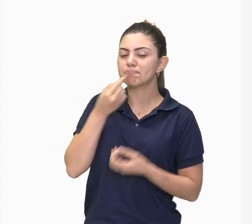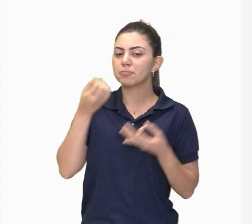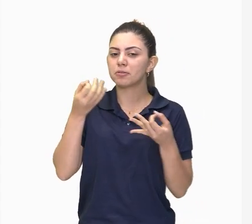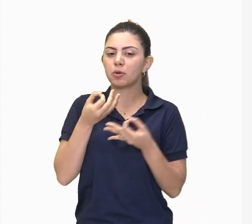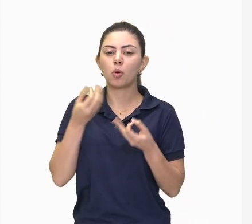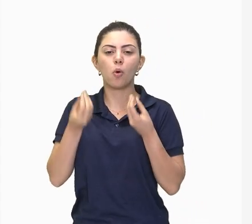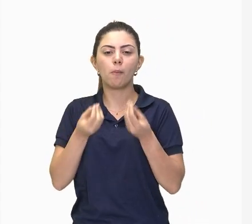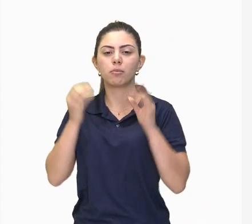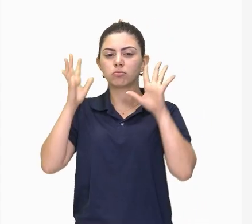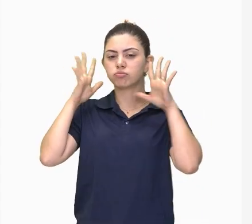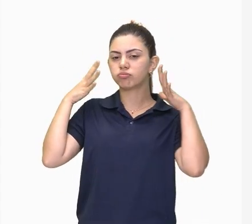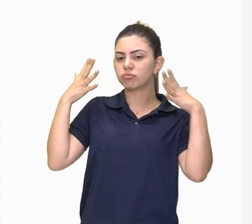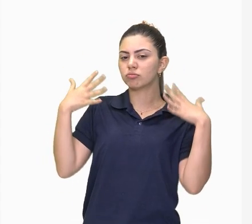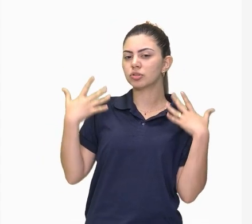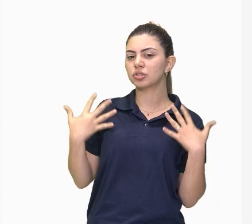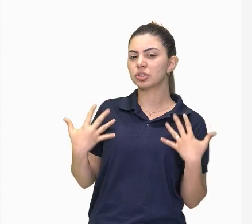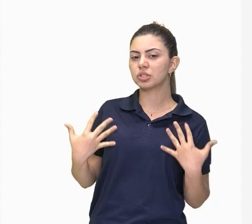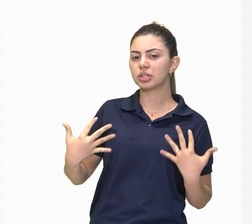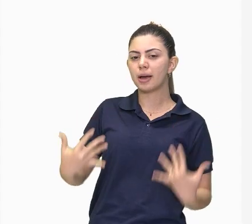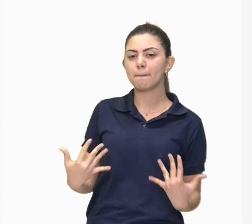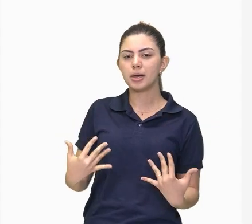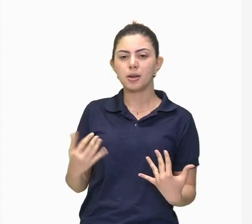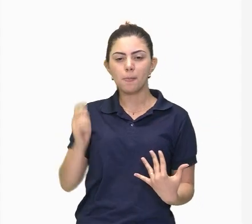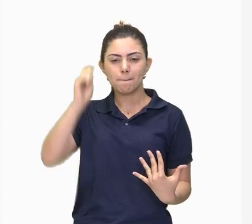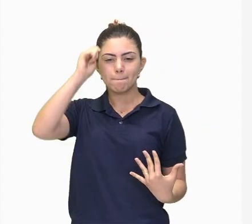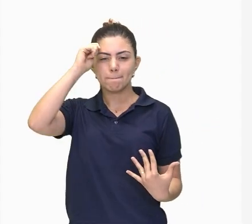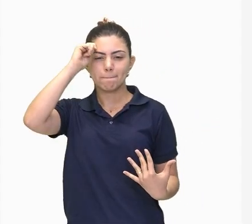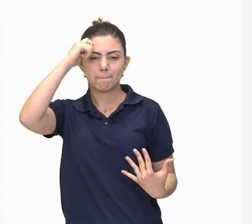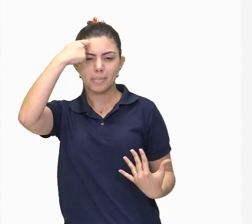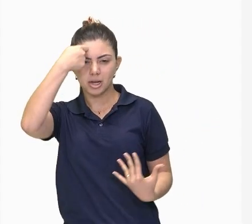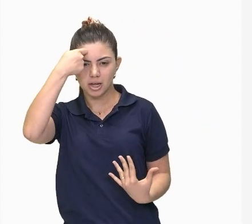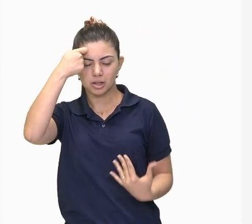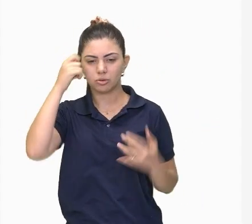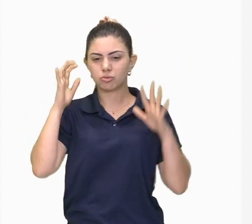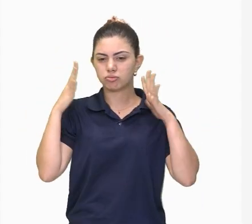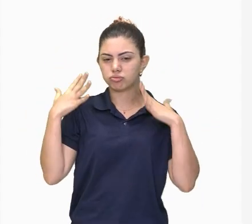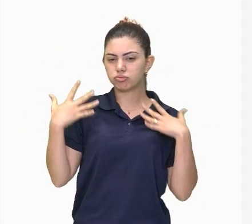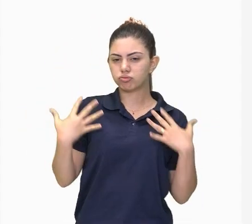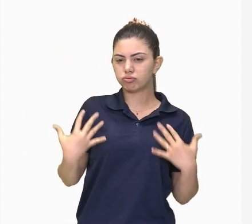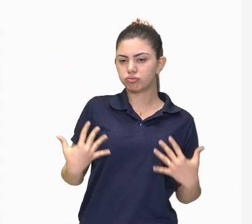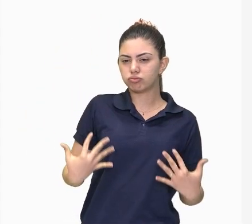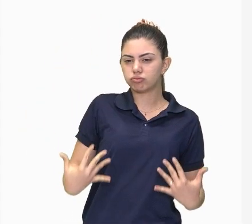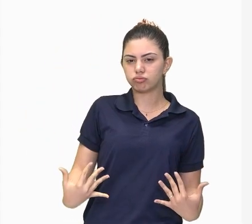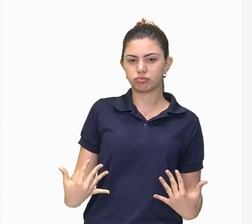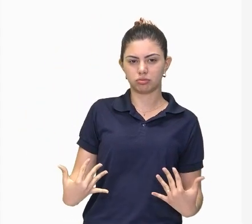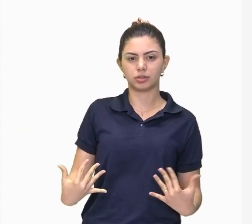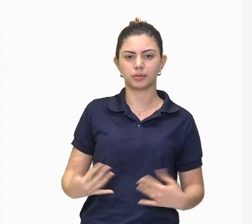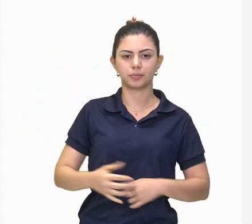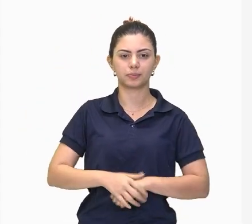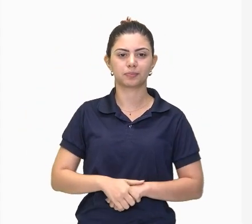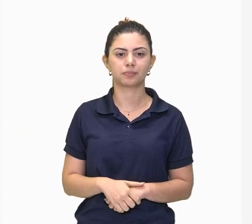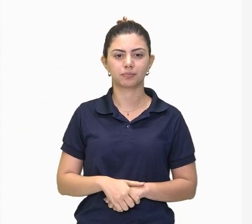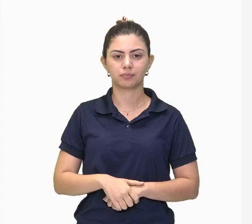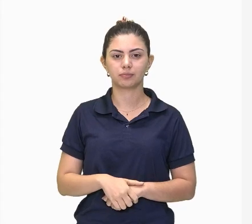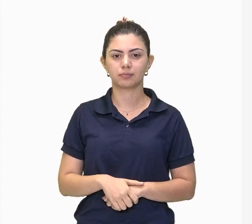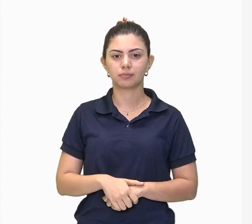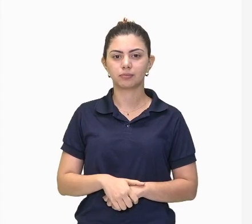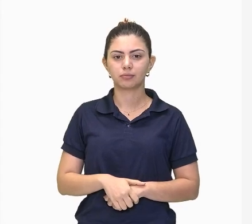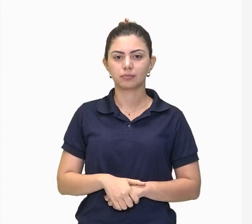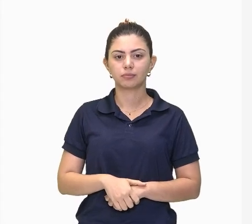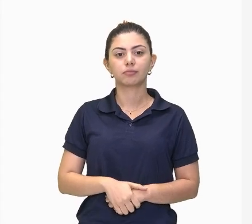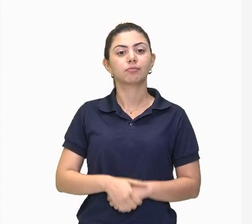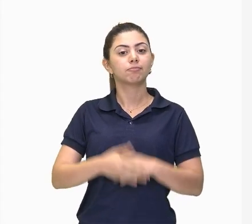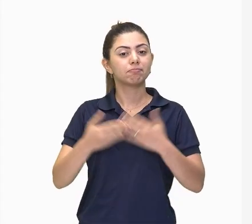cabelos mais negros que a asa da graúna e mais longos que seu talhe de palmeira. O favo